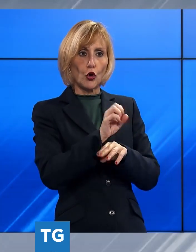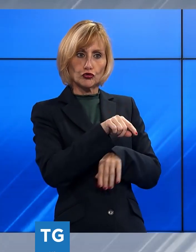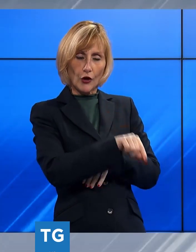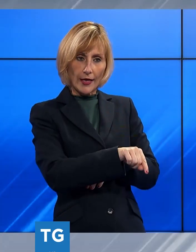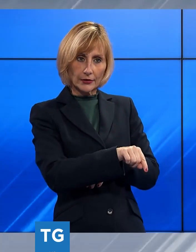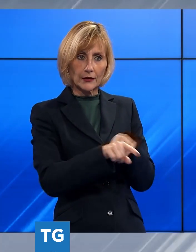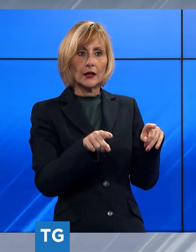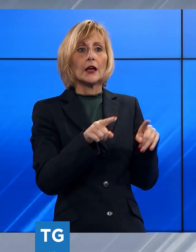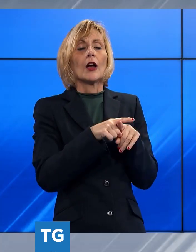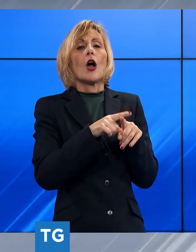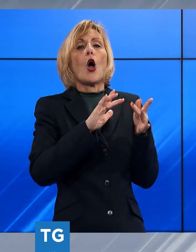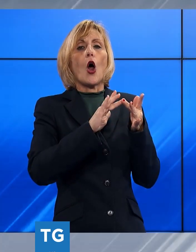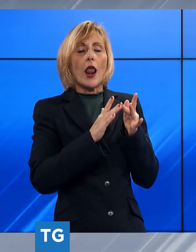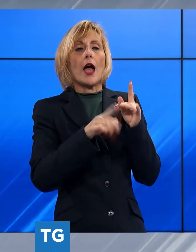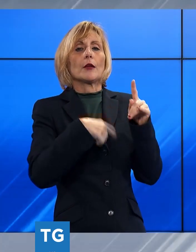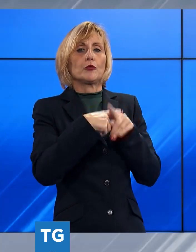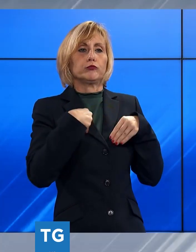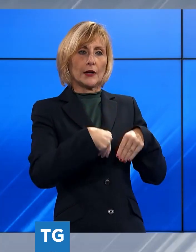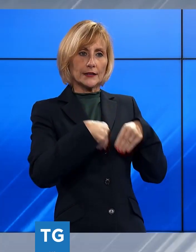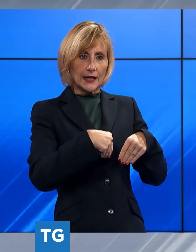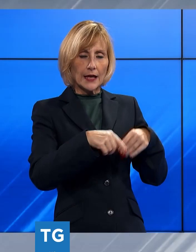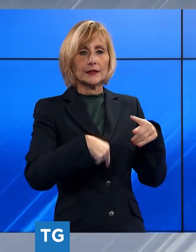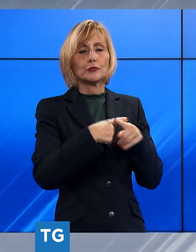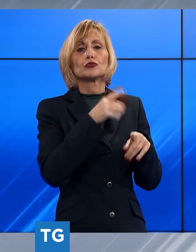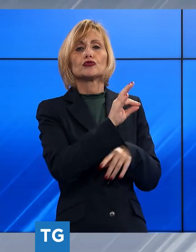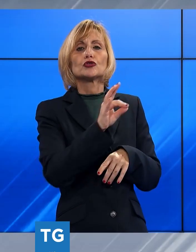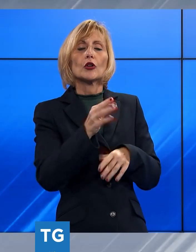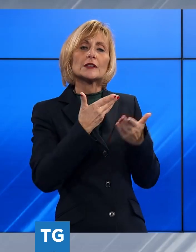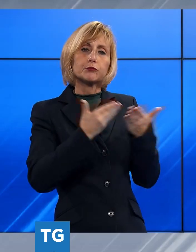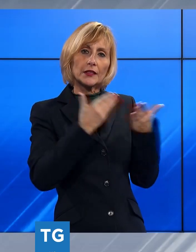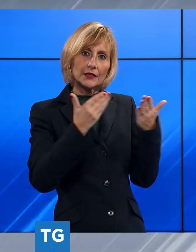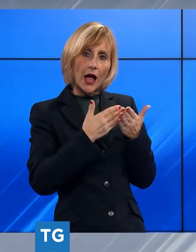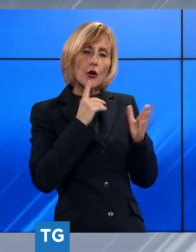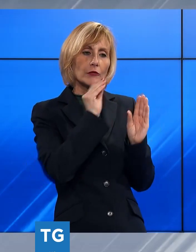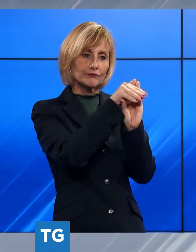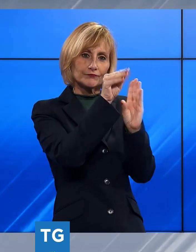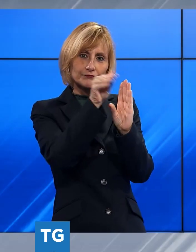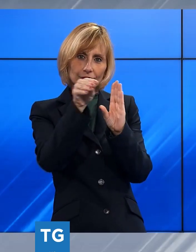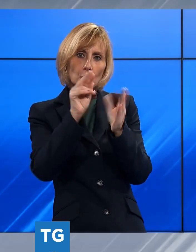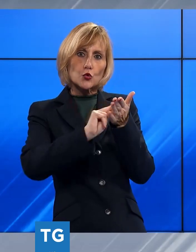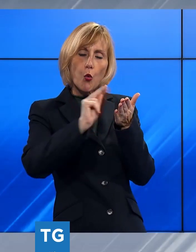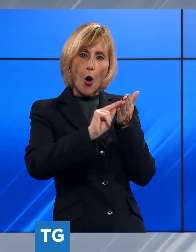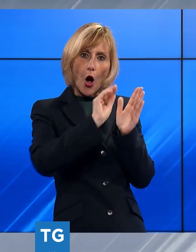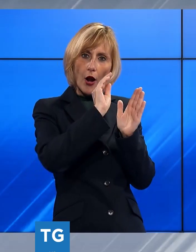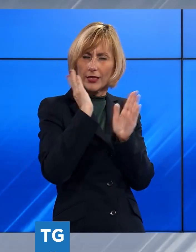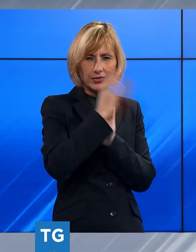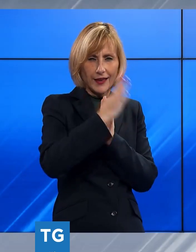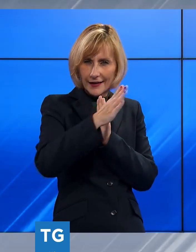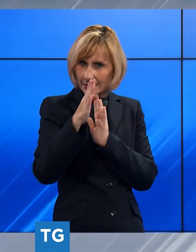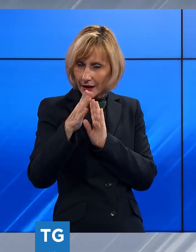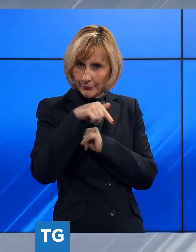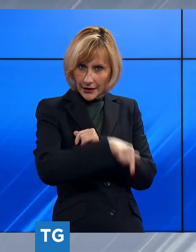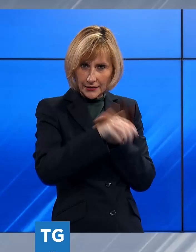che può essere fatta sia online che in presenza ci sono degli spettacoli che possono venire nelle vostre scuole cioè veniamo direttamente a fare il teatro da voi